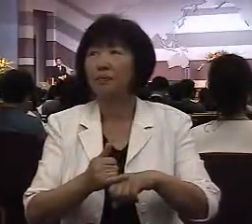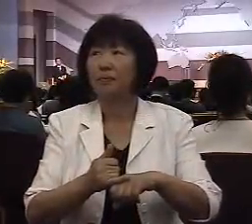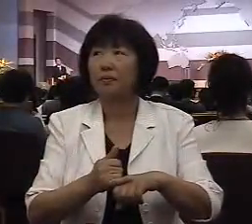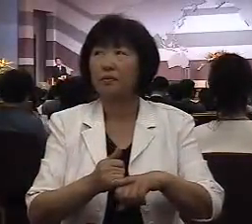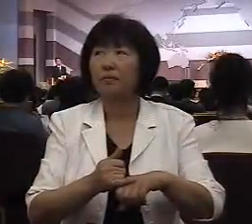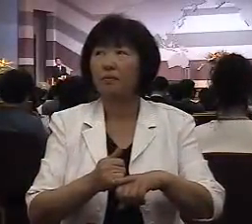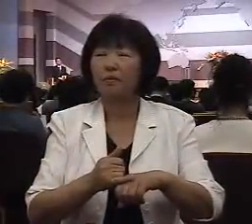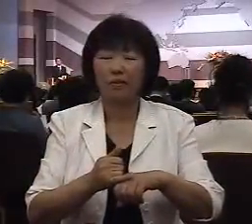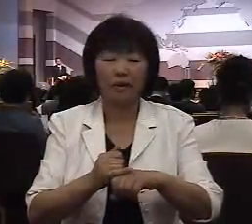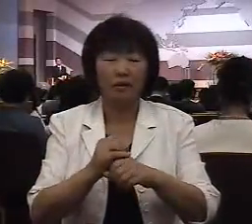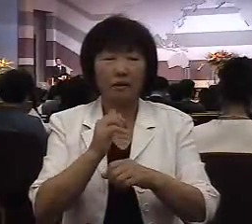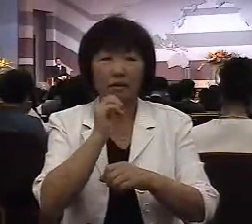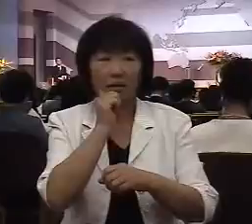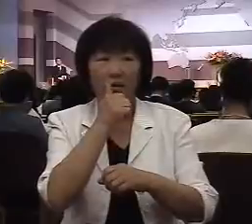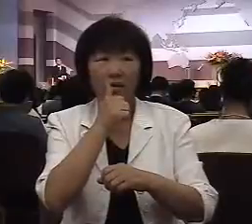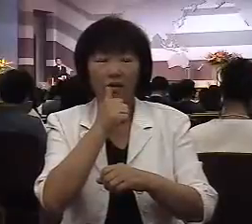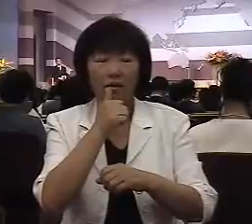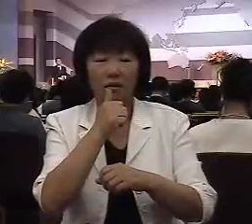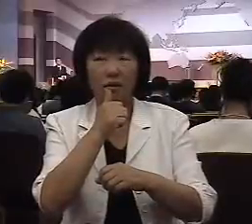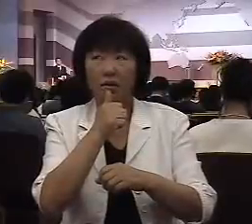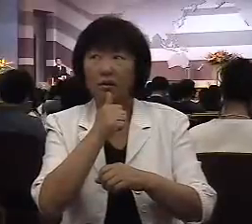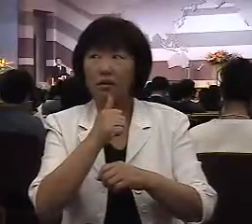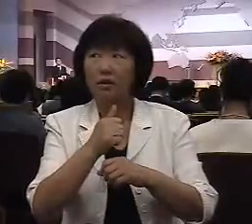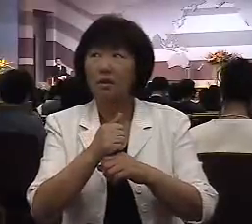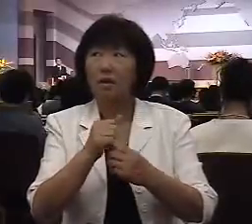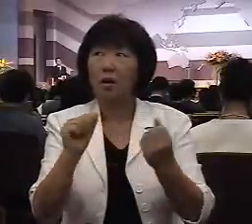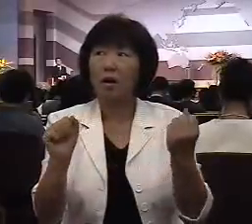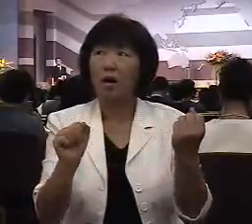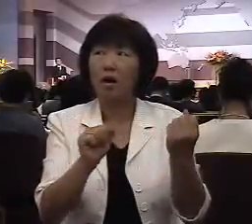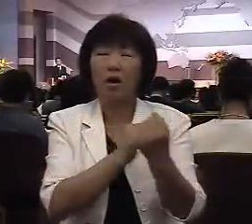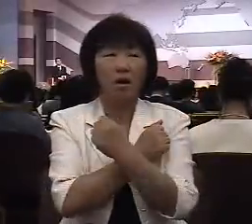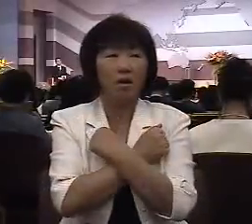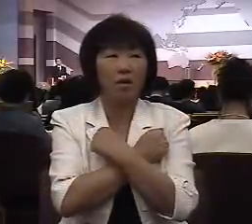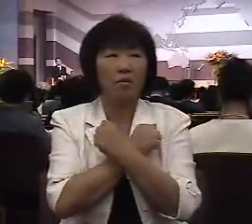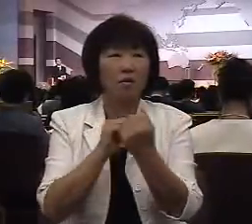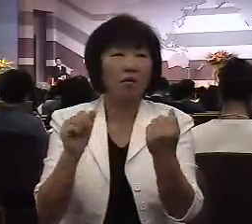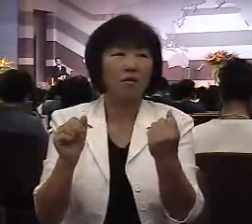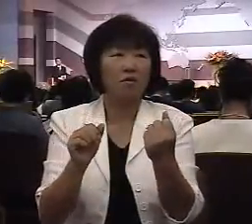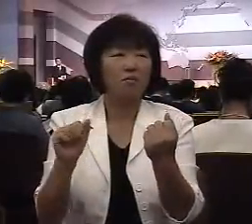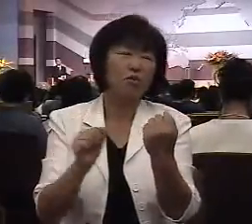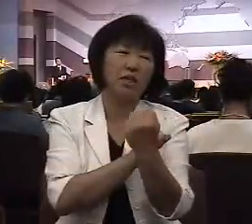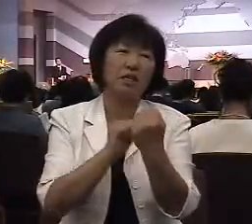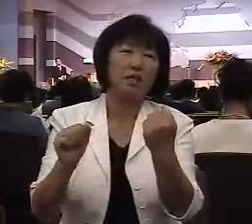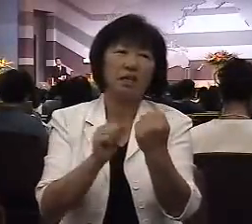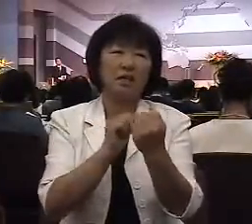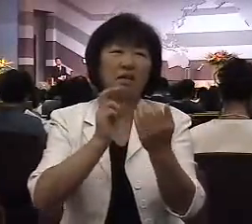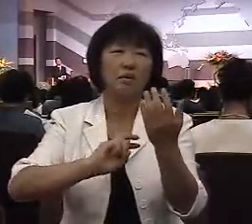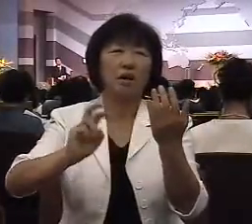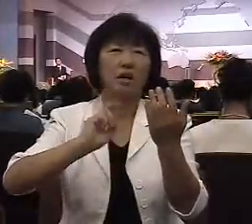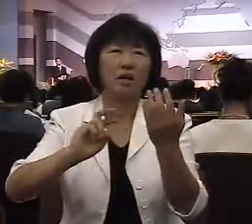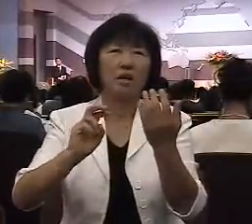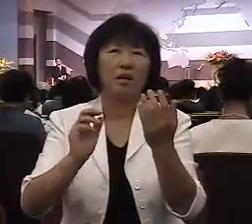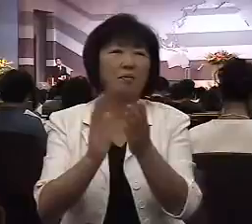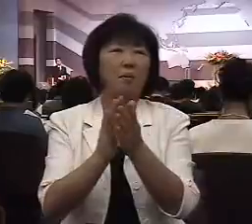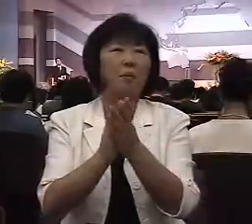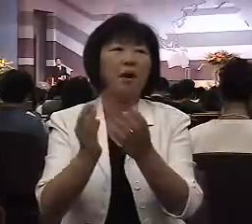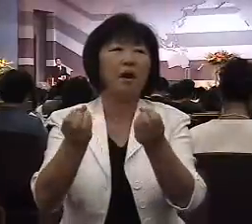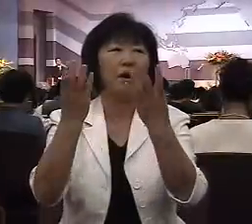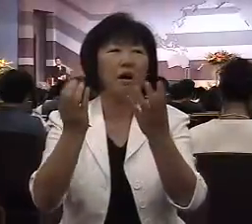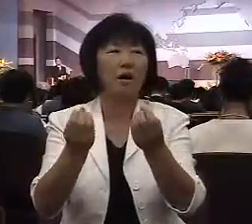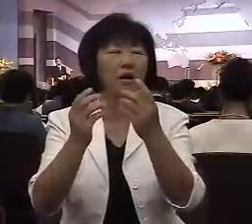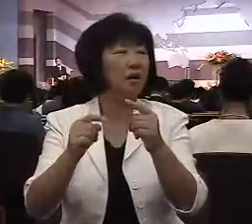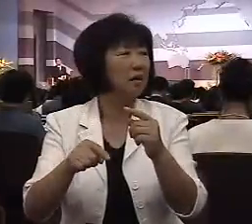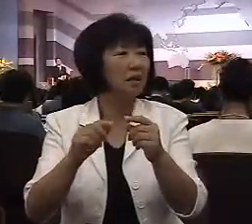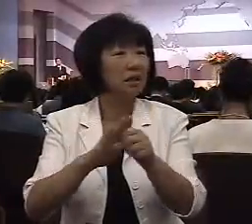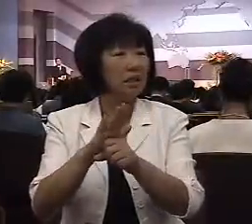14번에 9번을 보면은 Love Violin Concert, Love Music Concert가 됐는데요. 이게 뭐냐 하면은 우리 교회에서